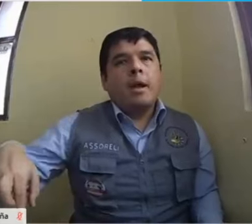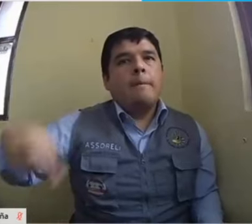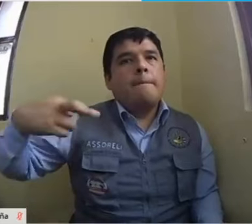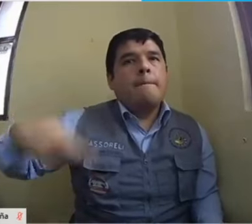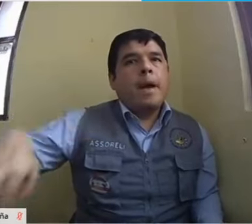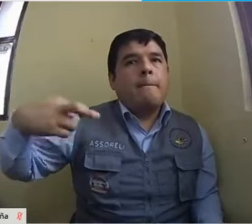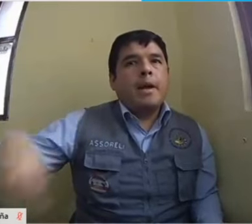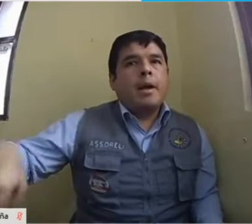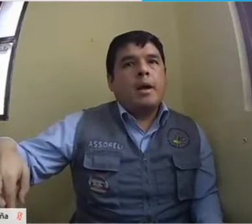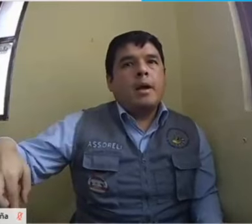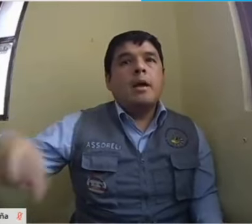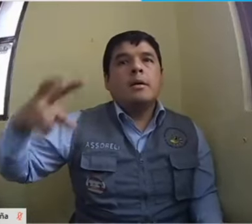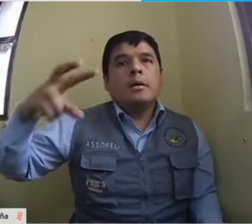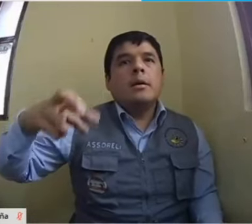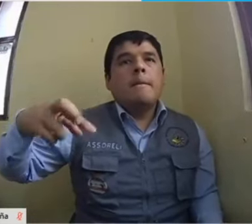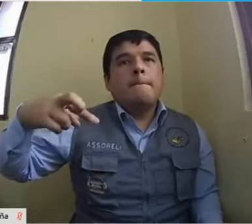es igual, la P de papá